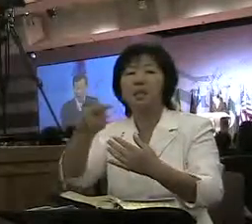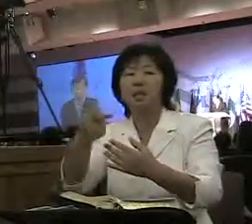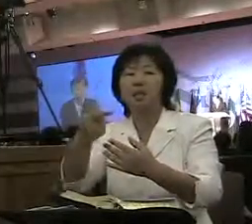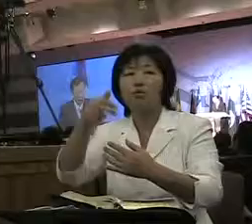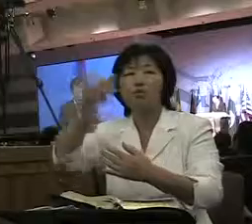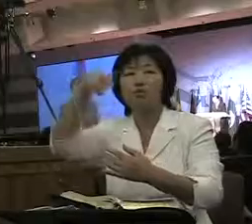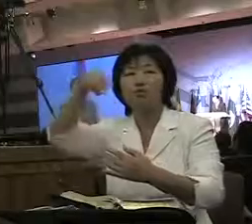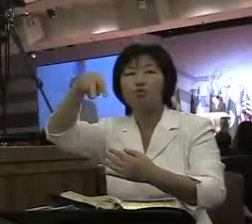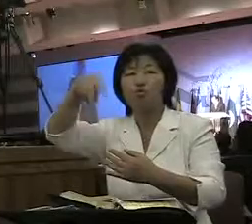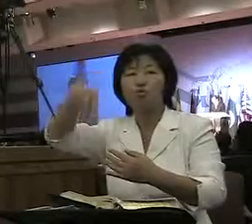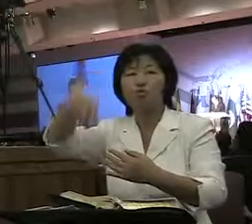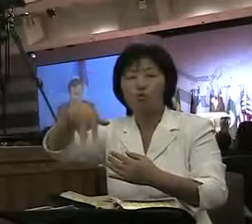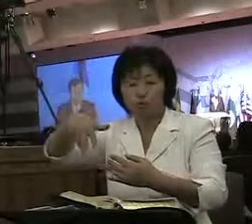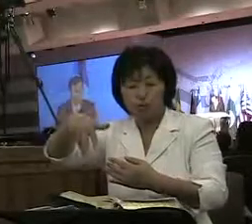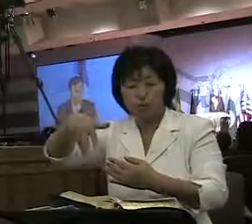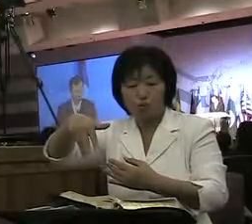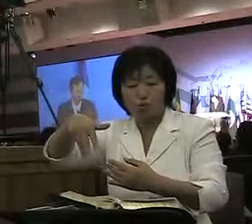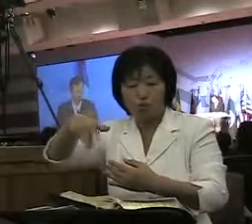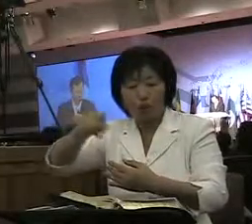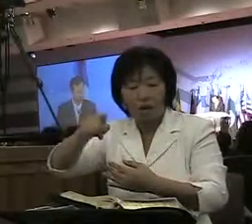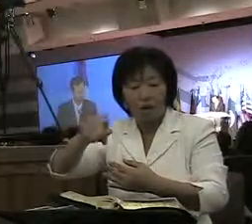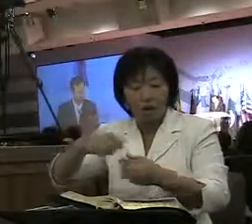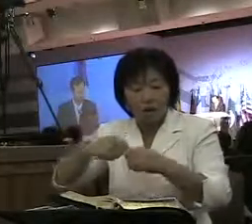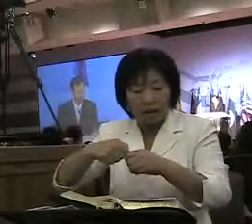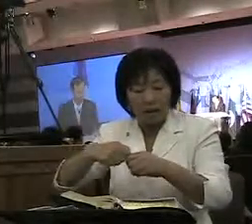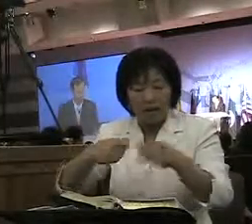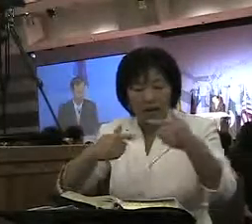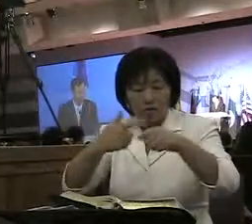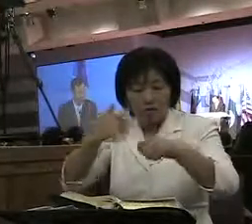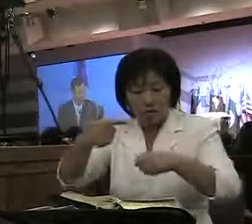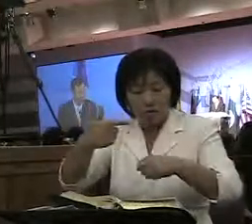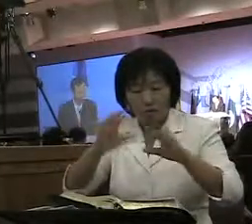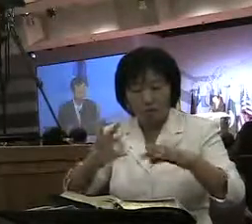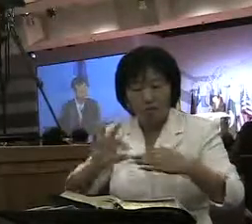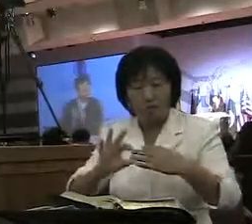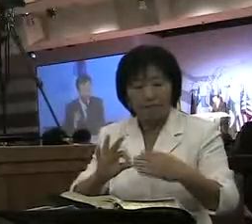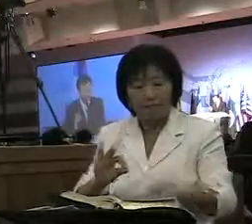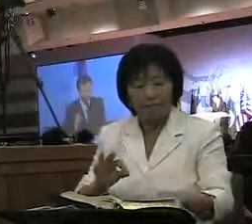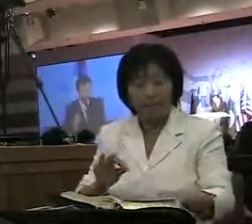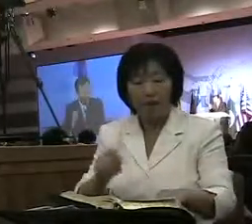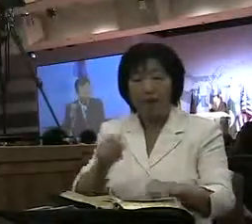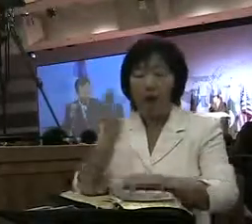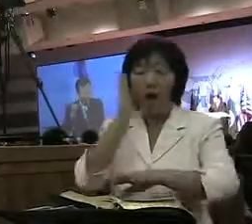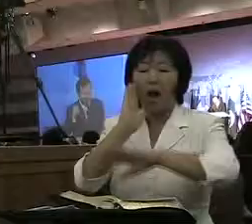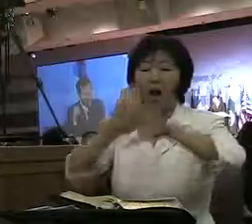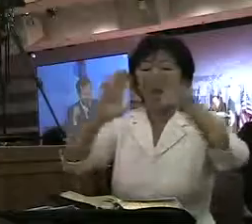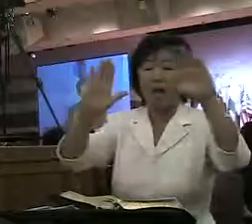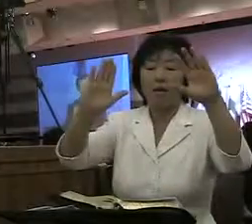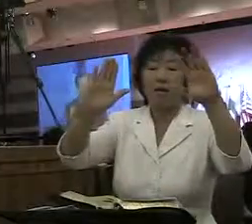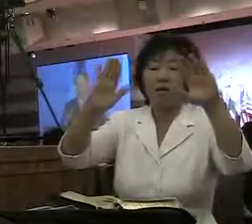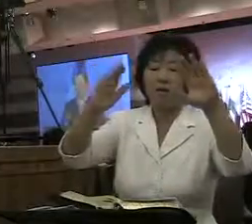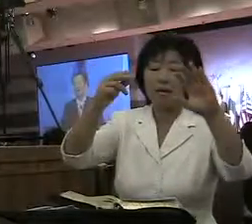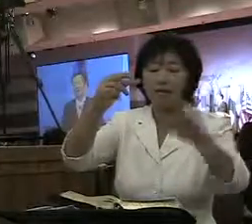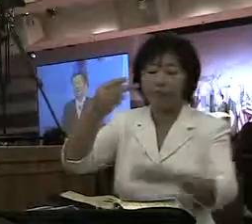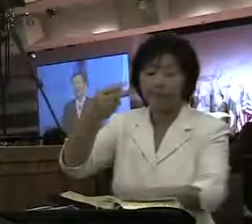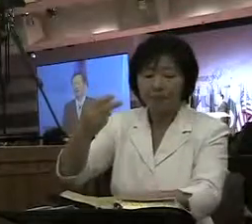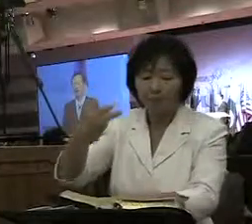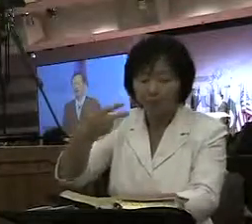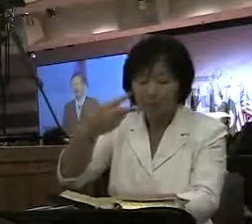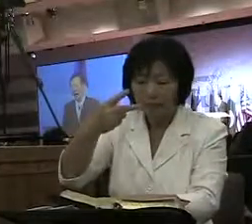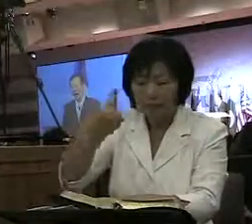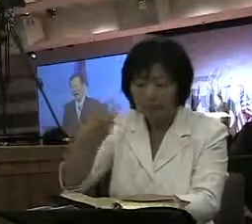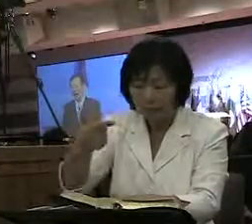어디서 왔는가? 오늘 말씀을 구체적으로 보면 6절에 보니까 그것은 하늘에서 단에서 취한 바